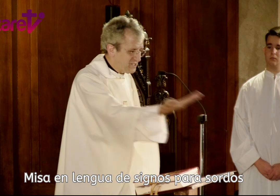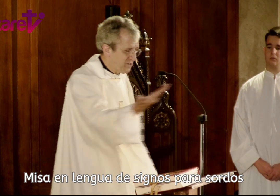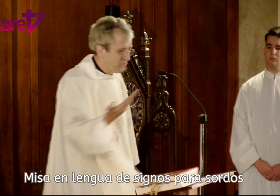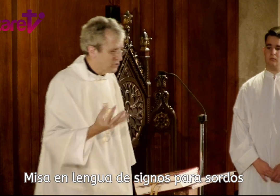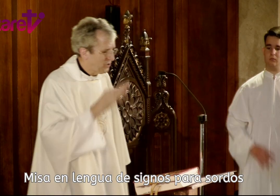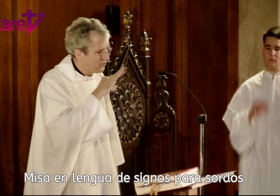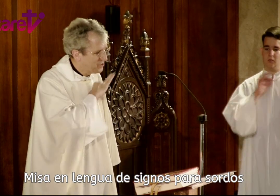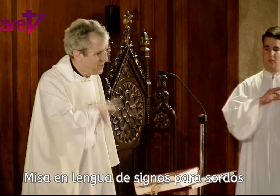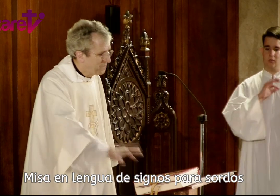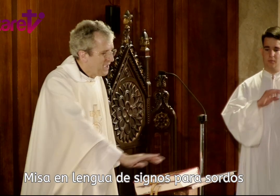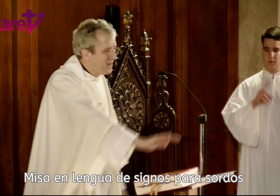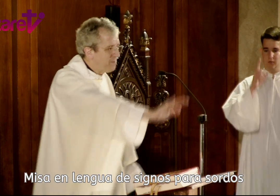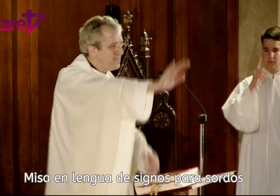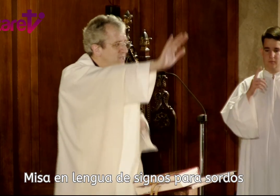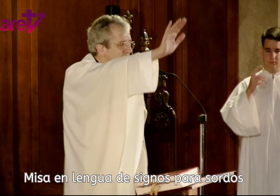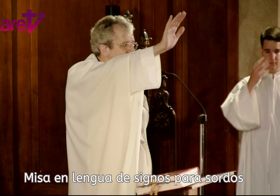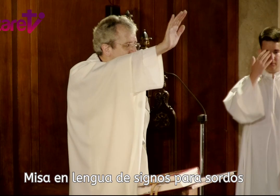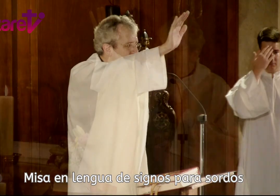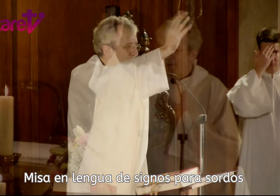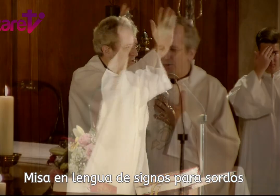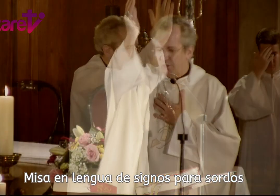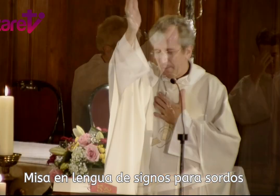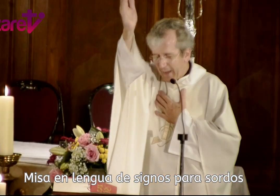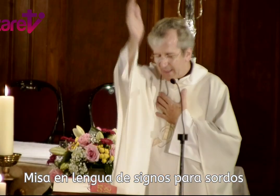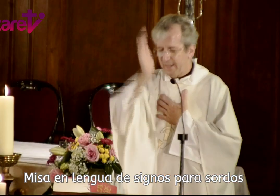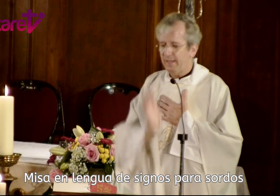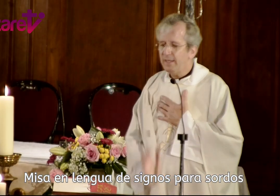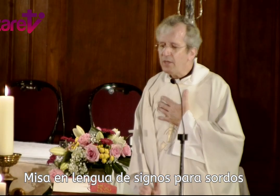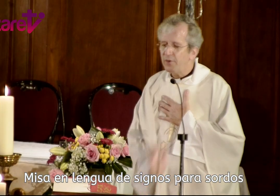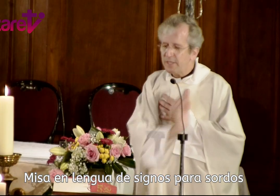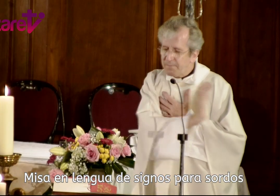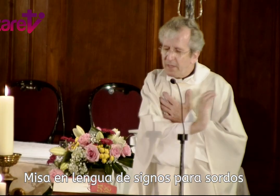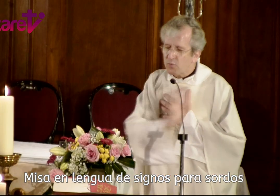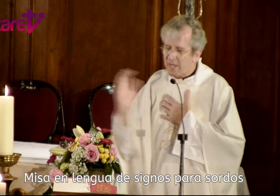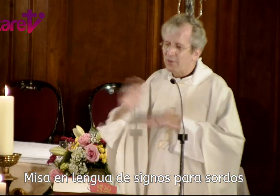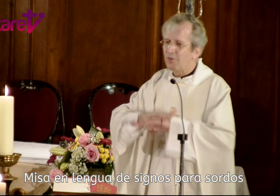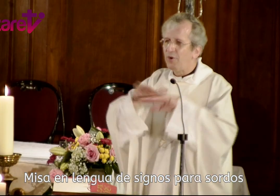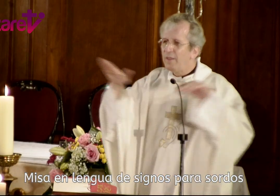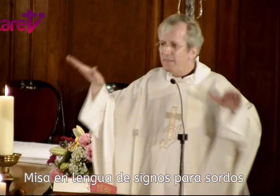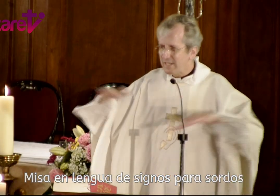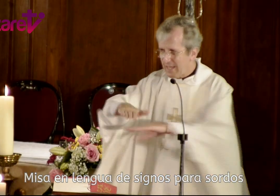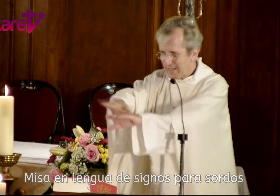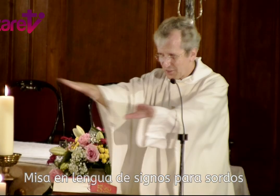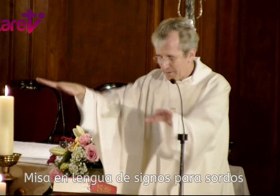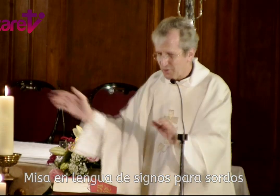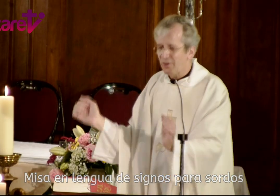con vosotros. La bendición de Dios Todopoderoso, Padre, Hijo y Espíritu Santo, descienda sobre